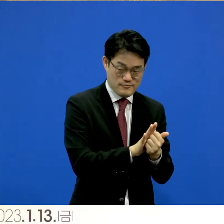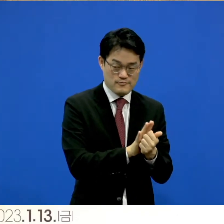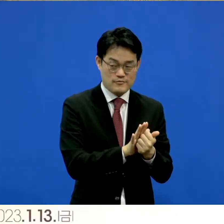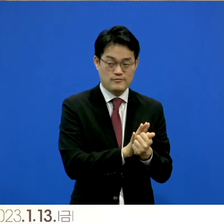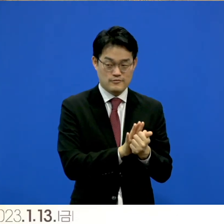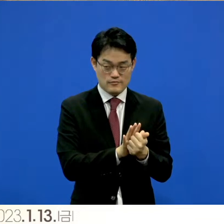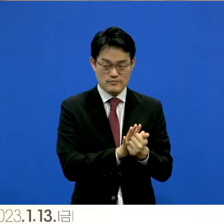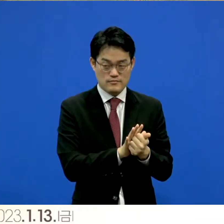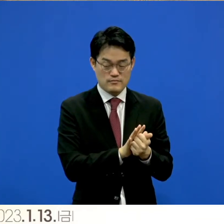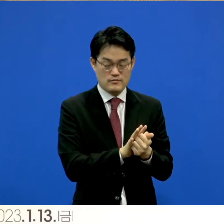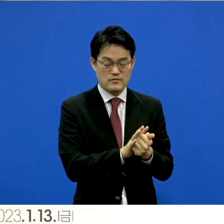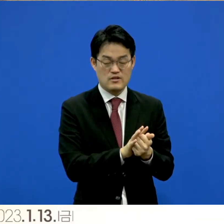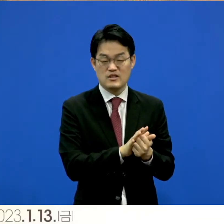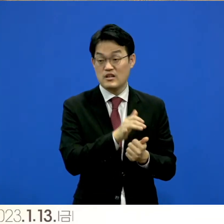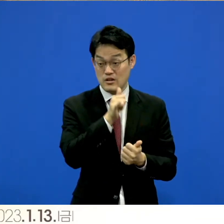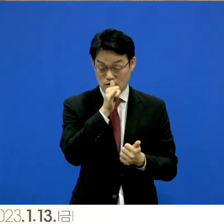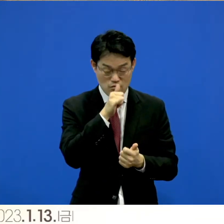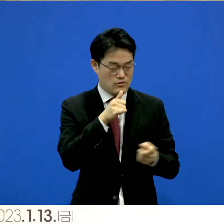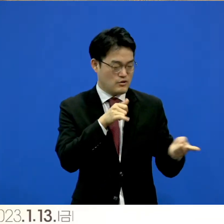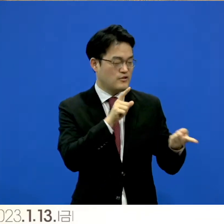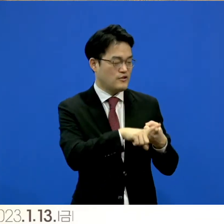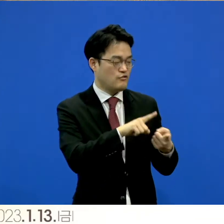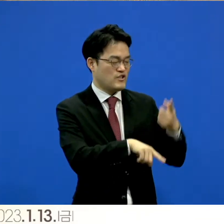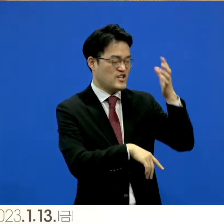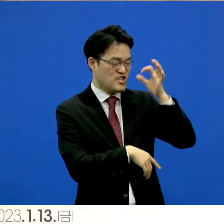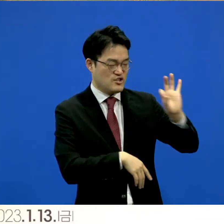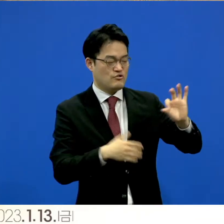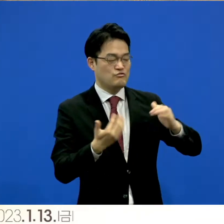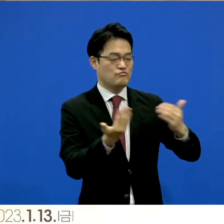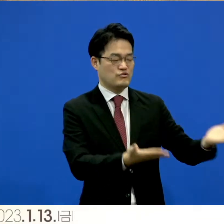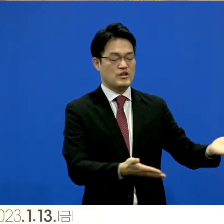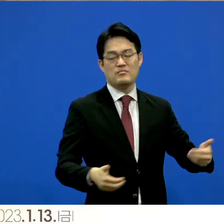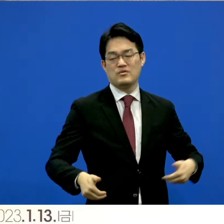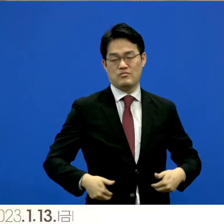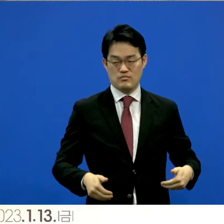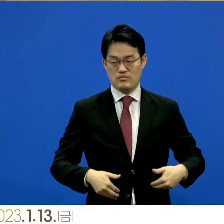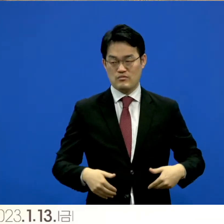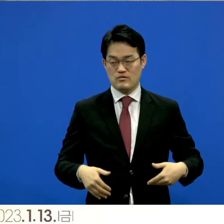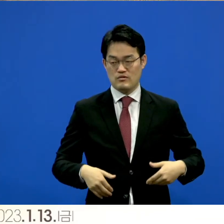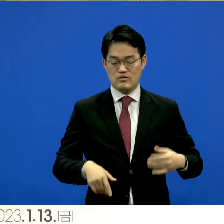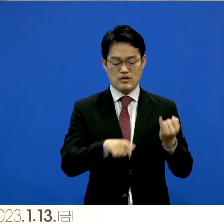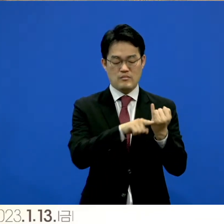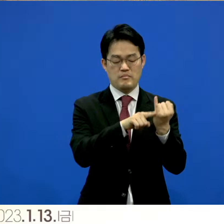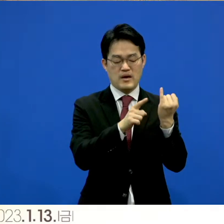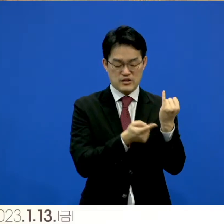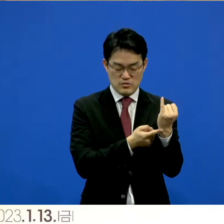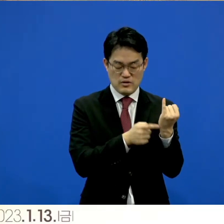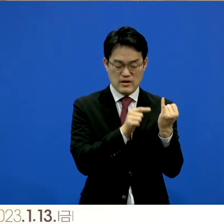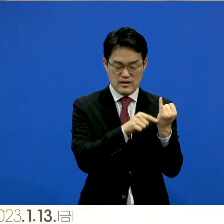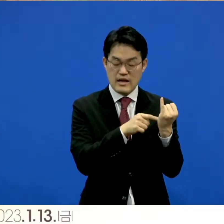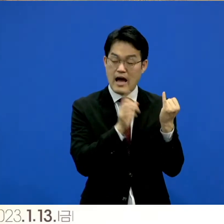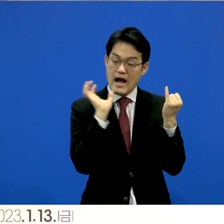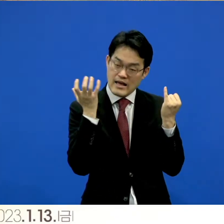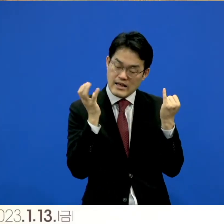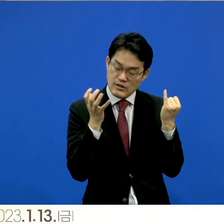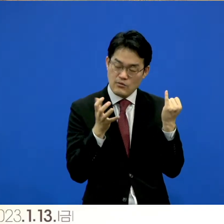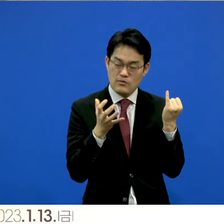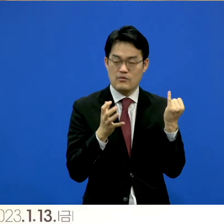존재의 가치를 충분히 인정해 줘야 된다. 뱃속의 아이도 환대해 줘야 된다.